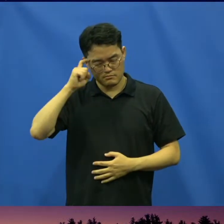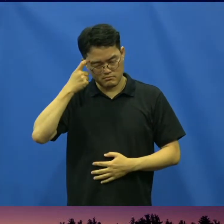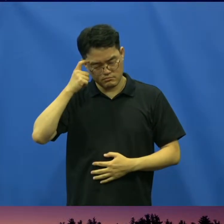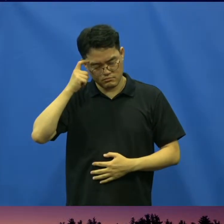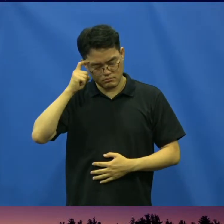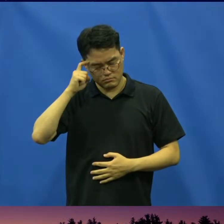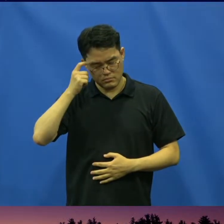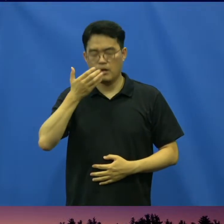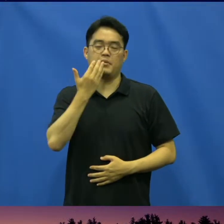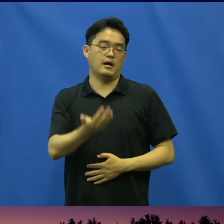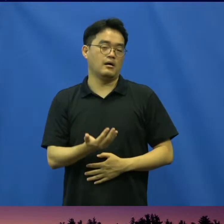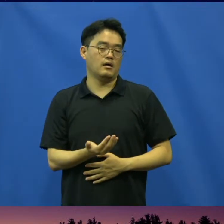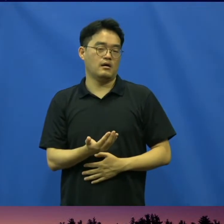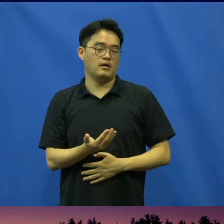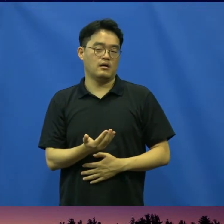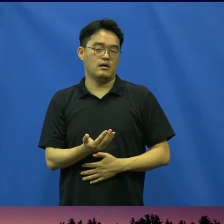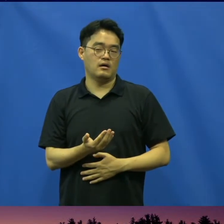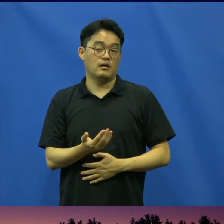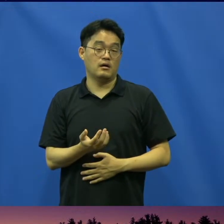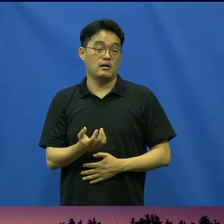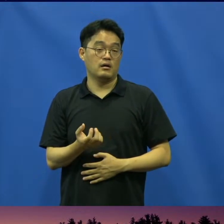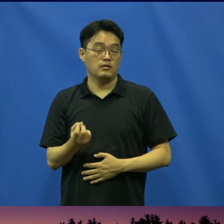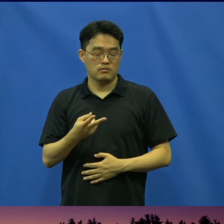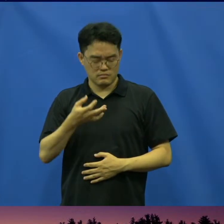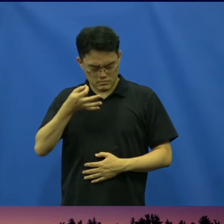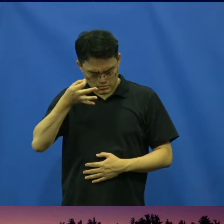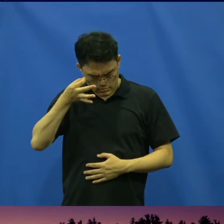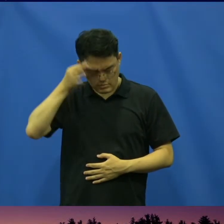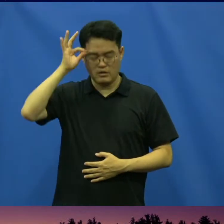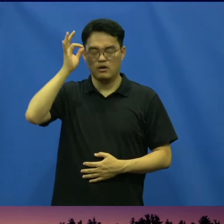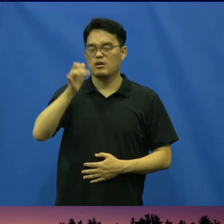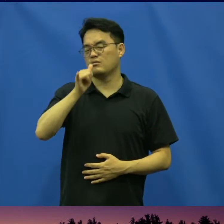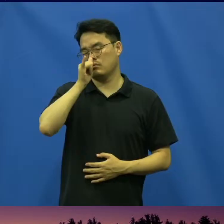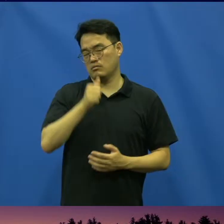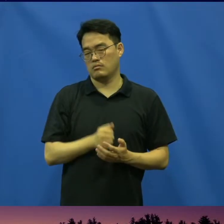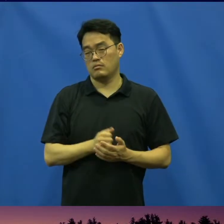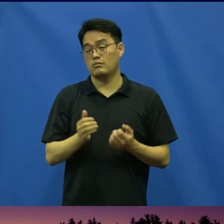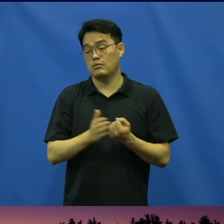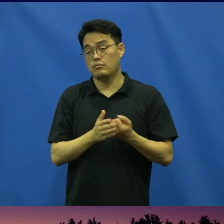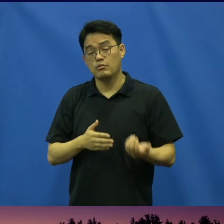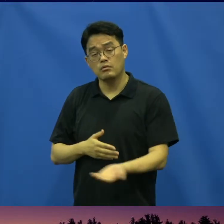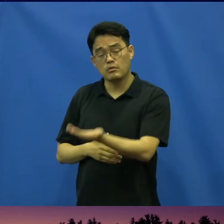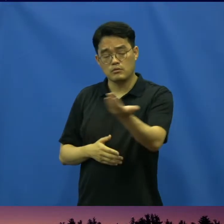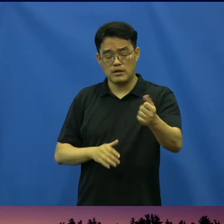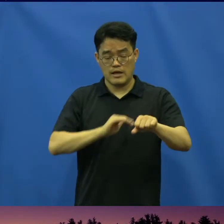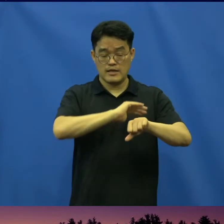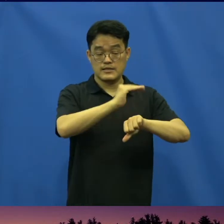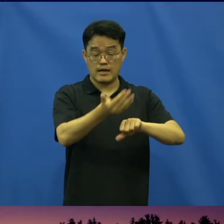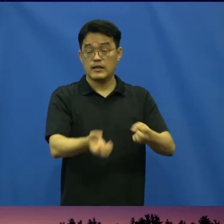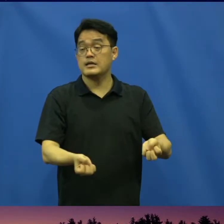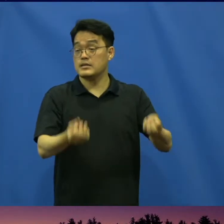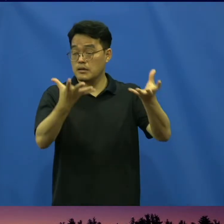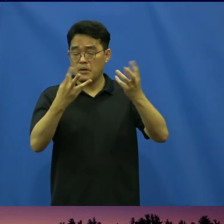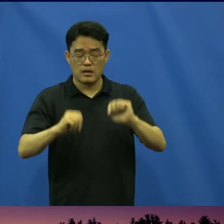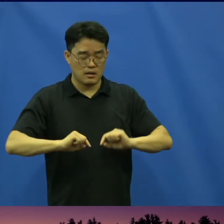그래서 여러분 장례식에 자주 가야 돼요. 최고의 레슨이에요. 죽음이 우리에게 많은 걸 가르쳐줘요.